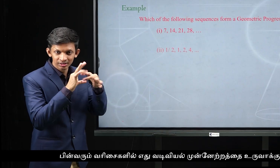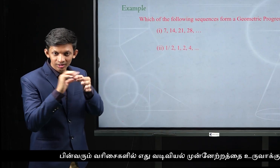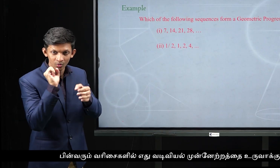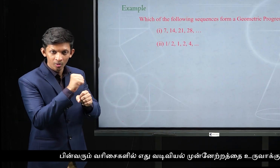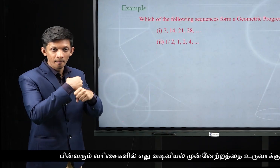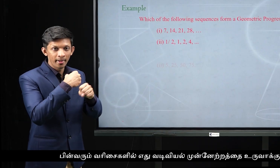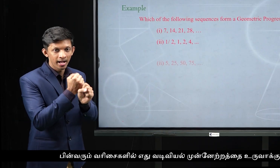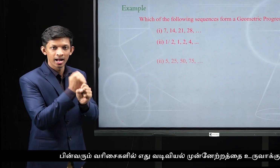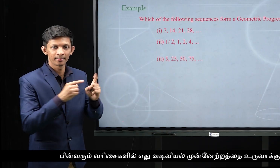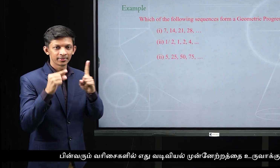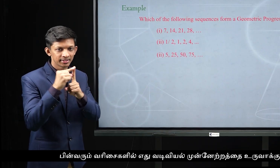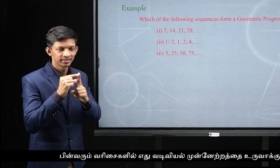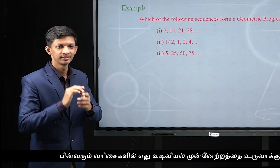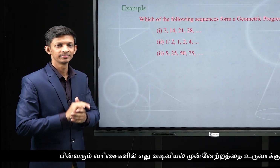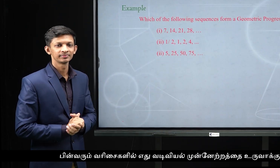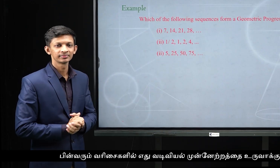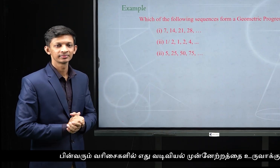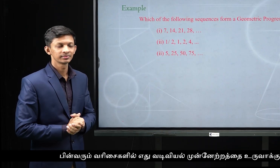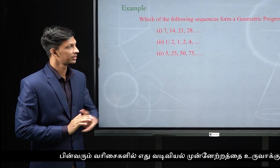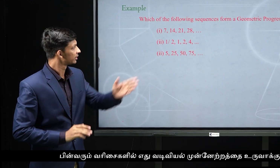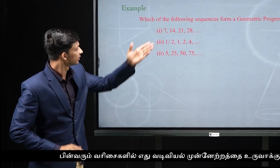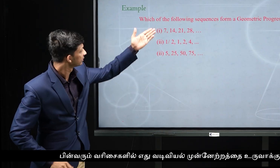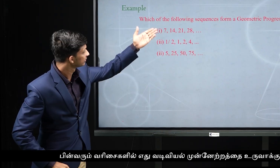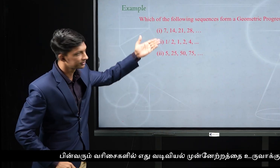எது வடிவியல் முன்னேற்றத்தை உருவாக்குகிறது?